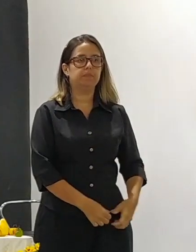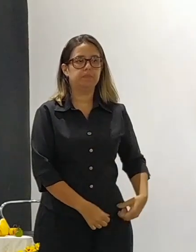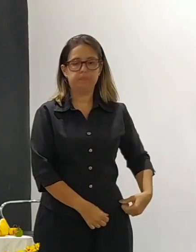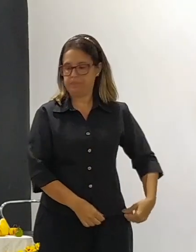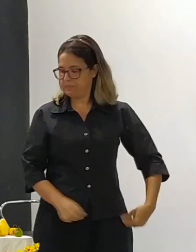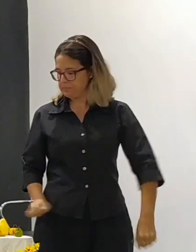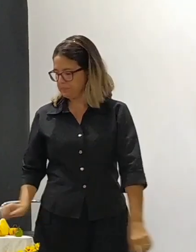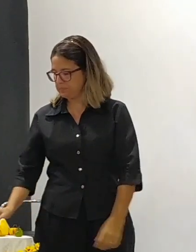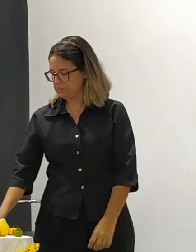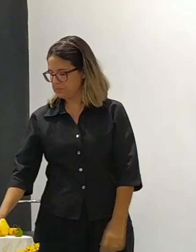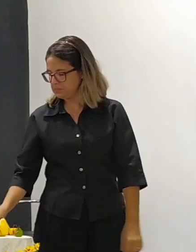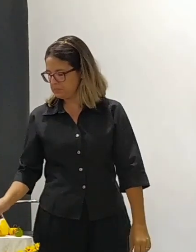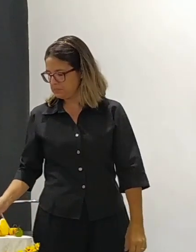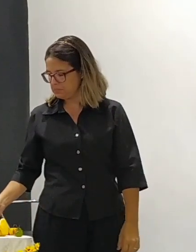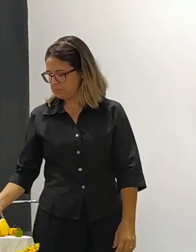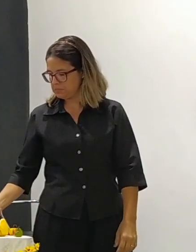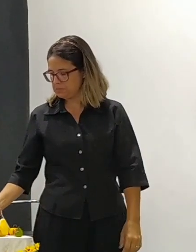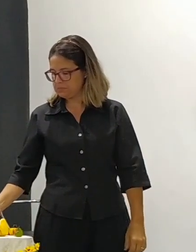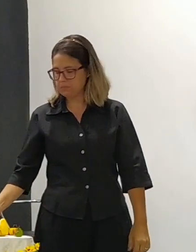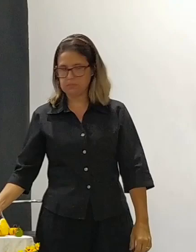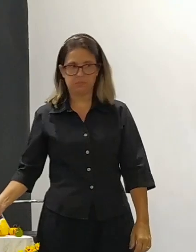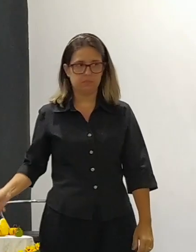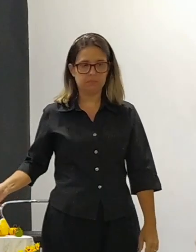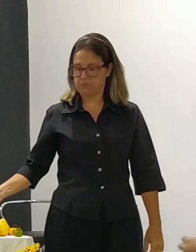Mateus 3,16.